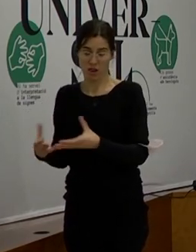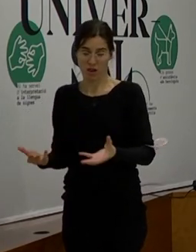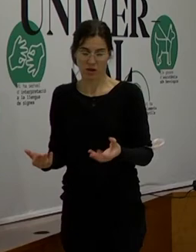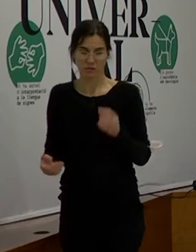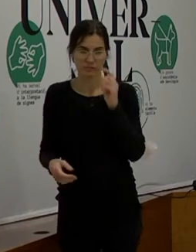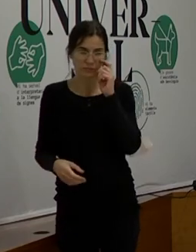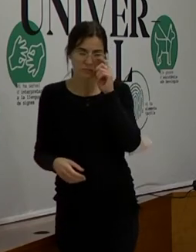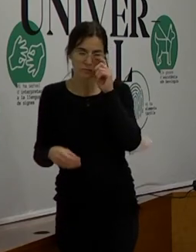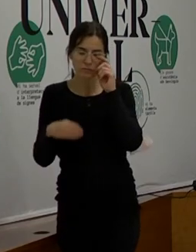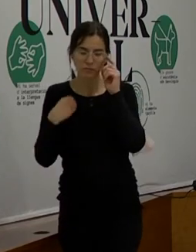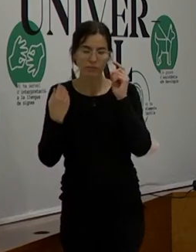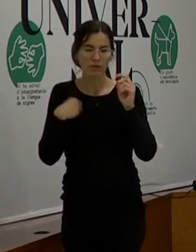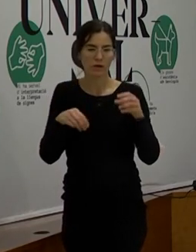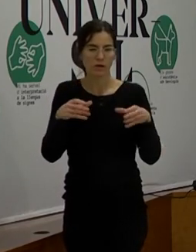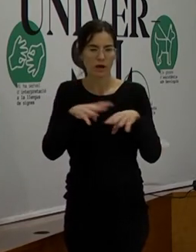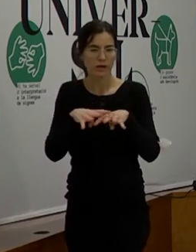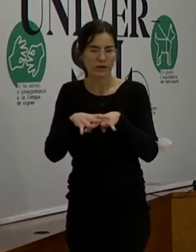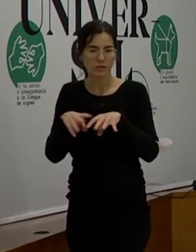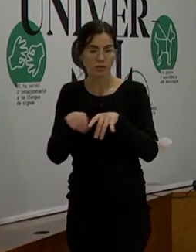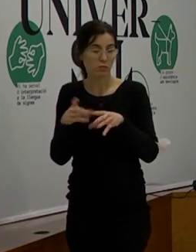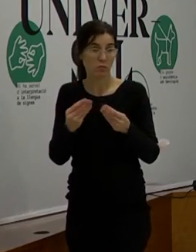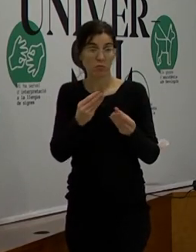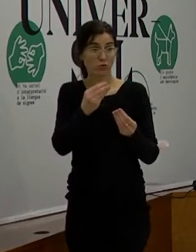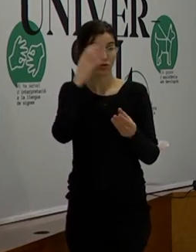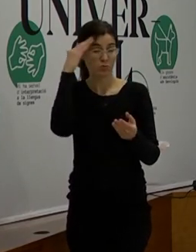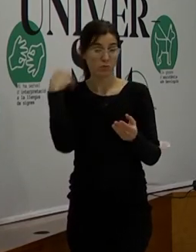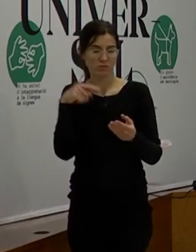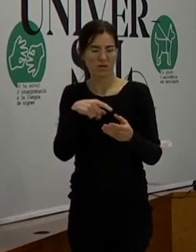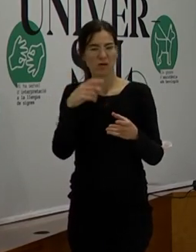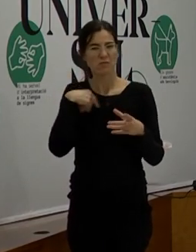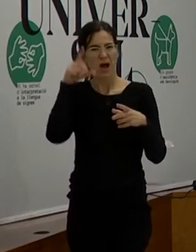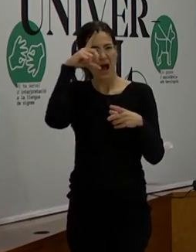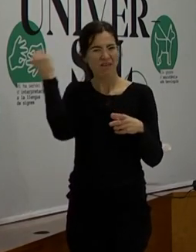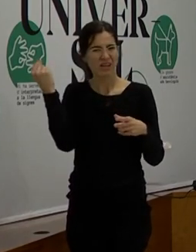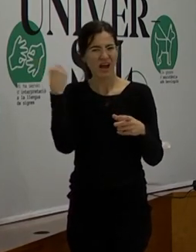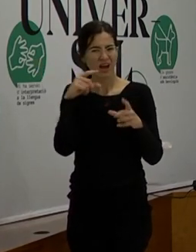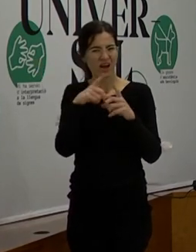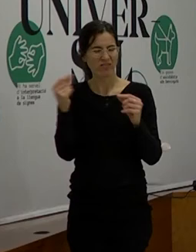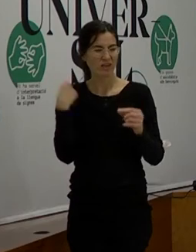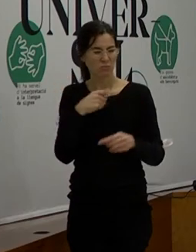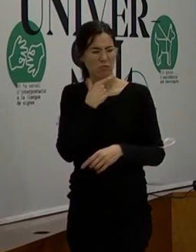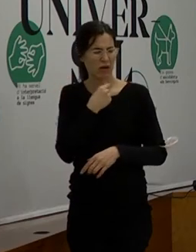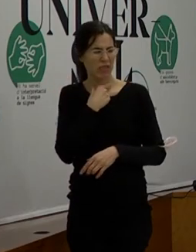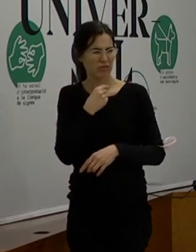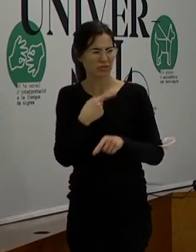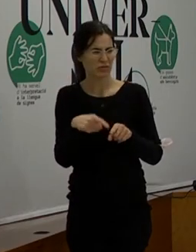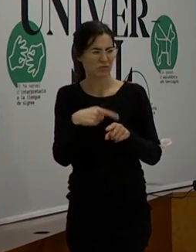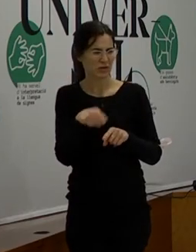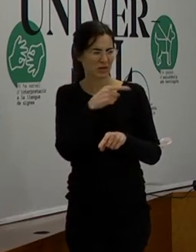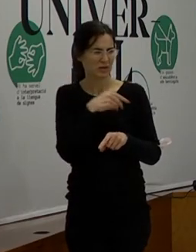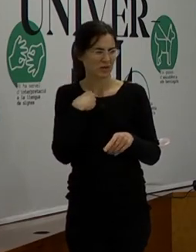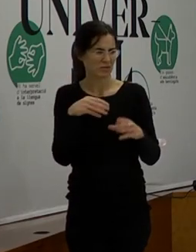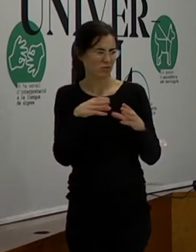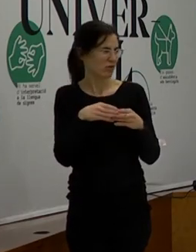Bé, les reixes són diversos pobles de Catalunya. Ávila, pues en Ávila, esto es muy gracioso, el banco es